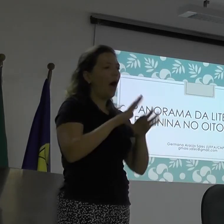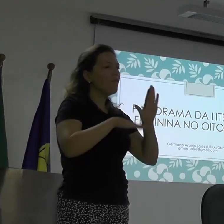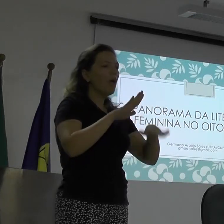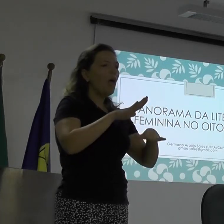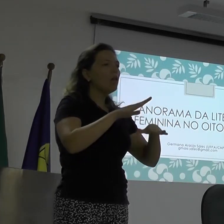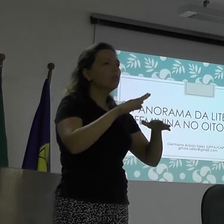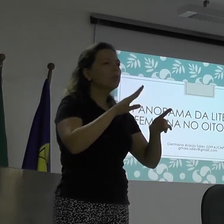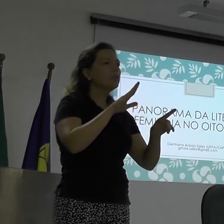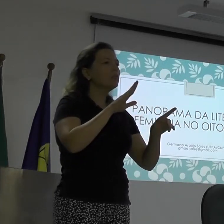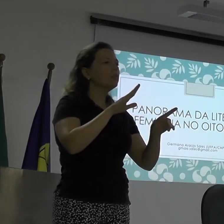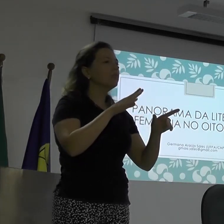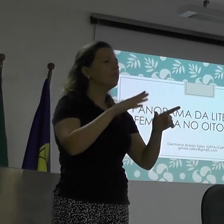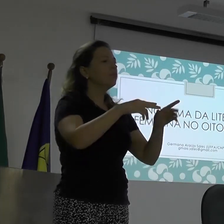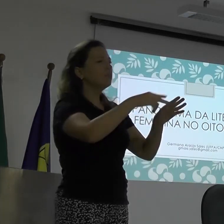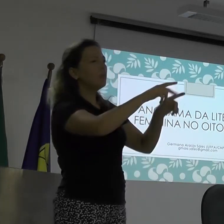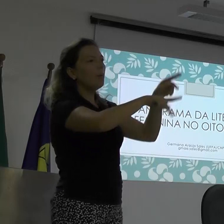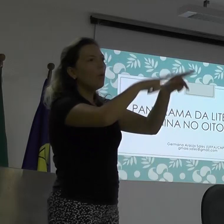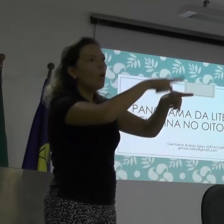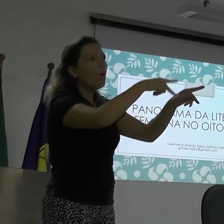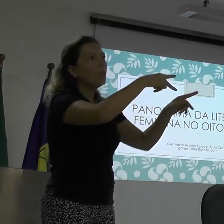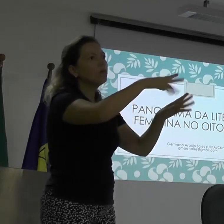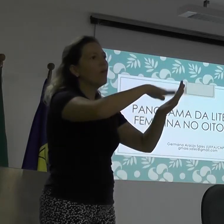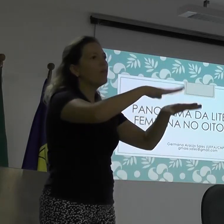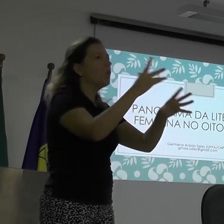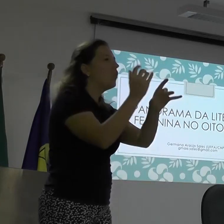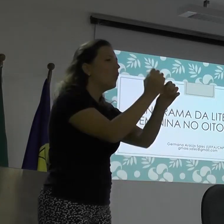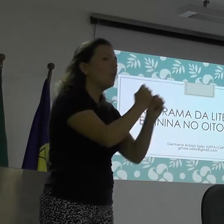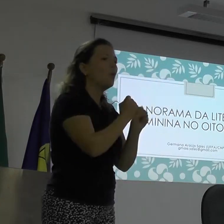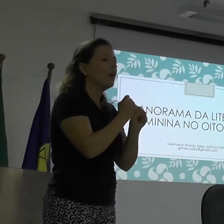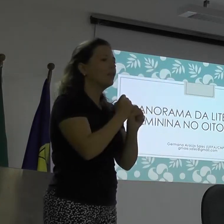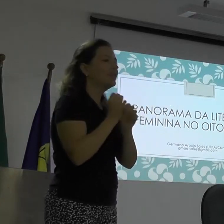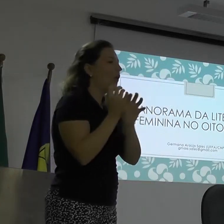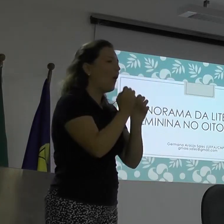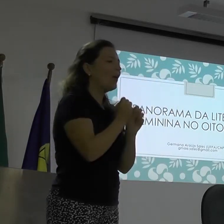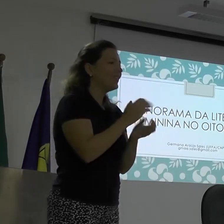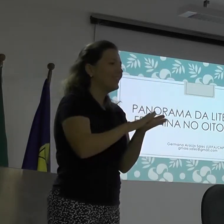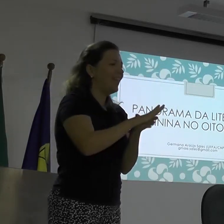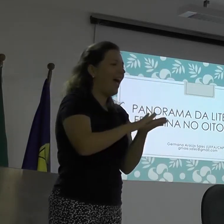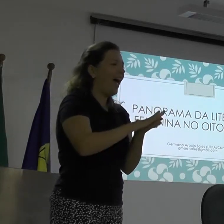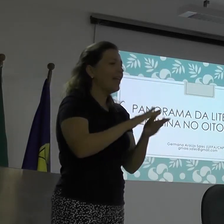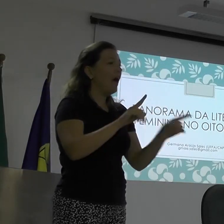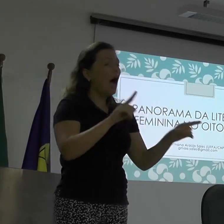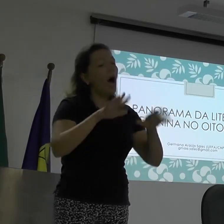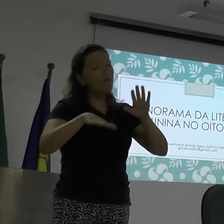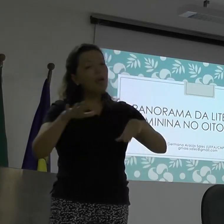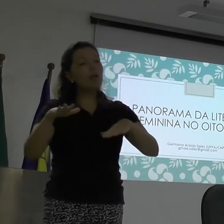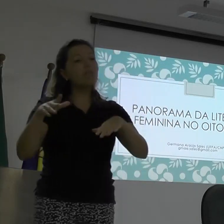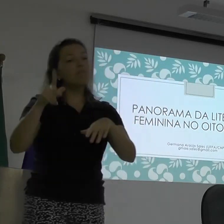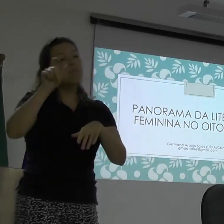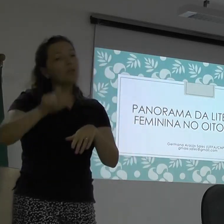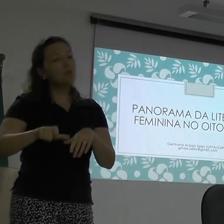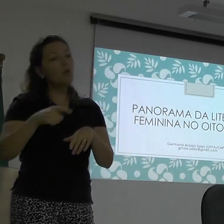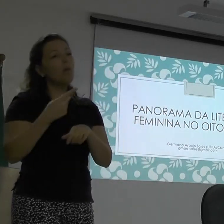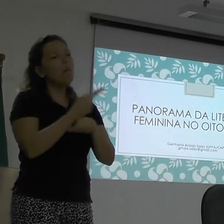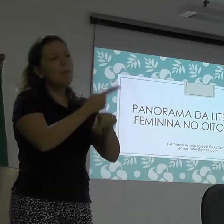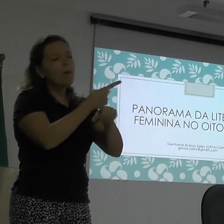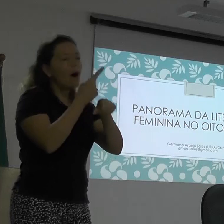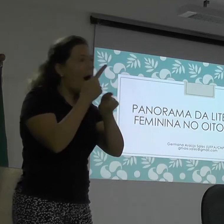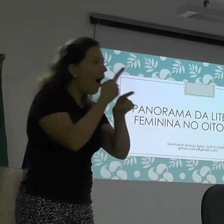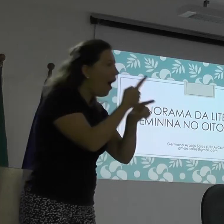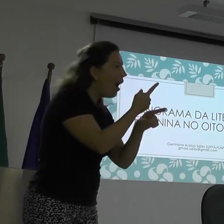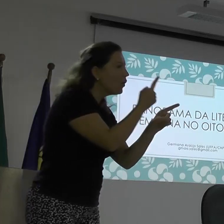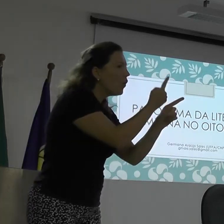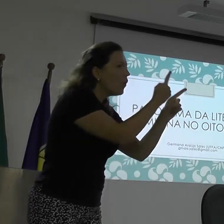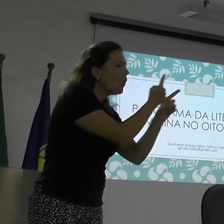a ser notabilizados. E que um dia alguém vai lá, encontra esses escritos e diz: poxa, existiu essa autora